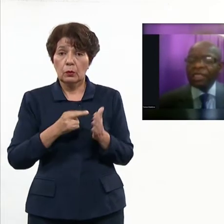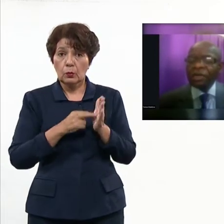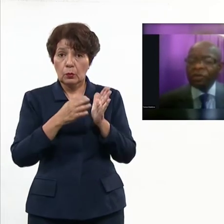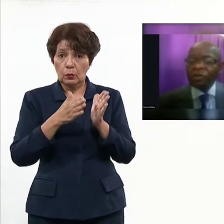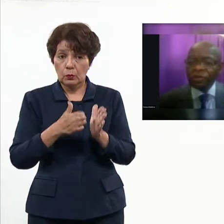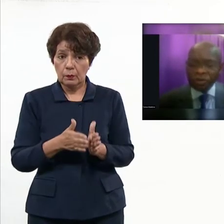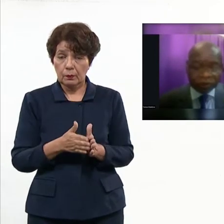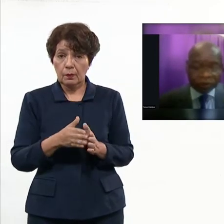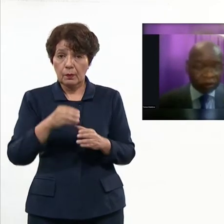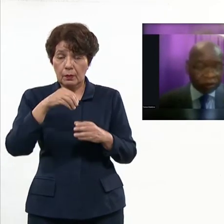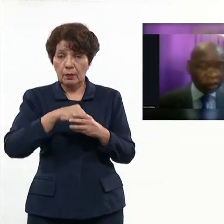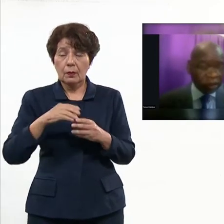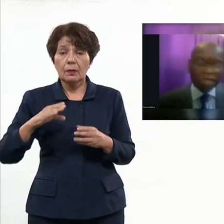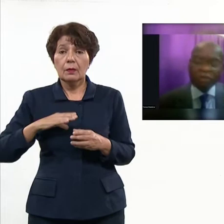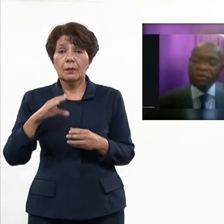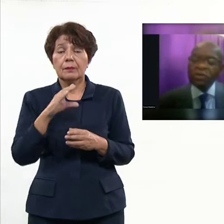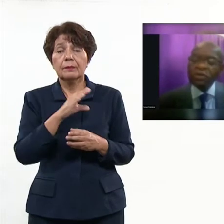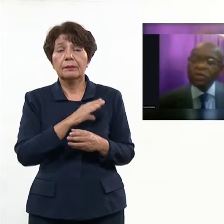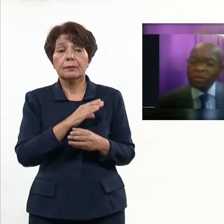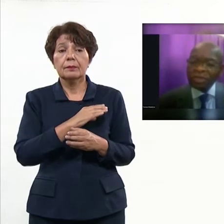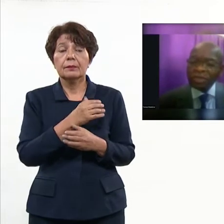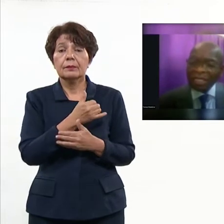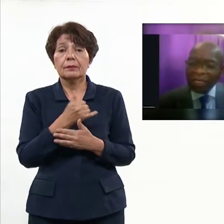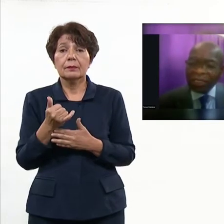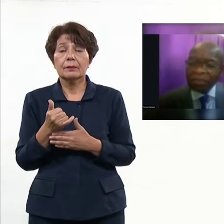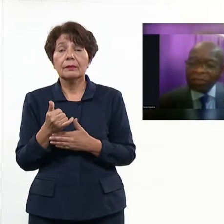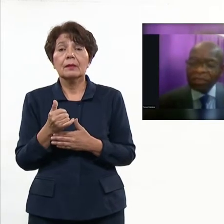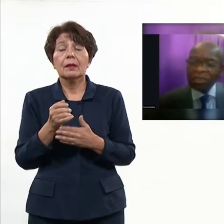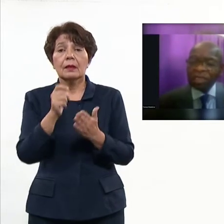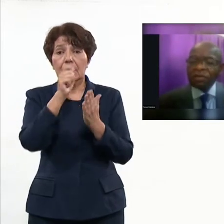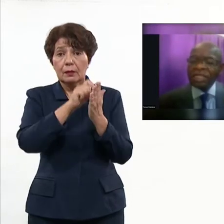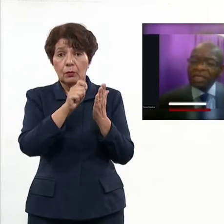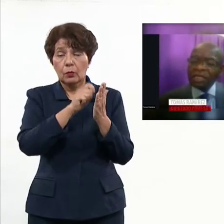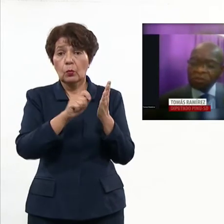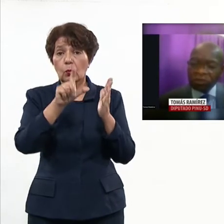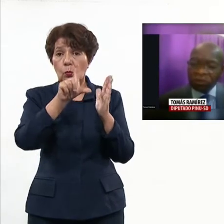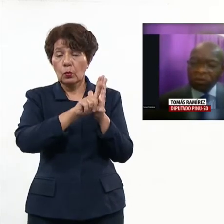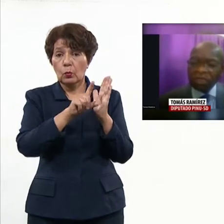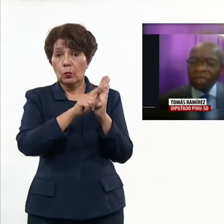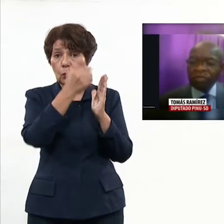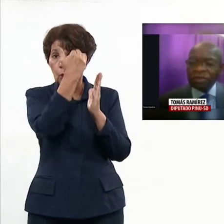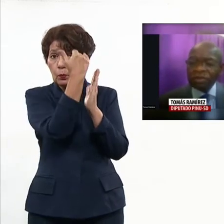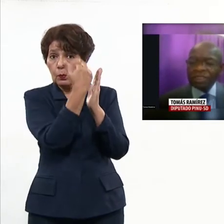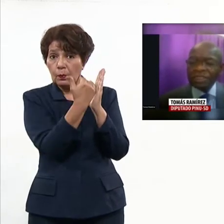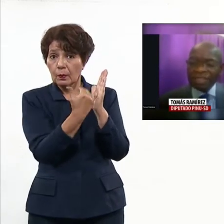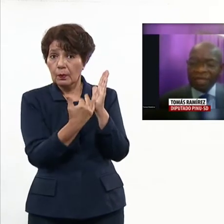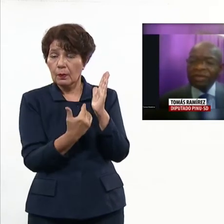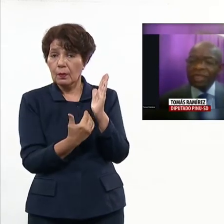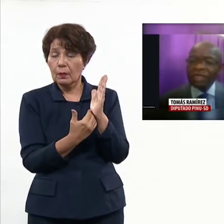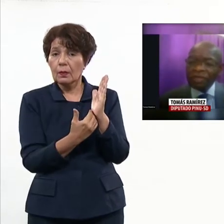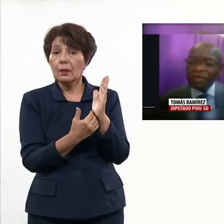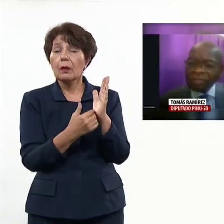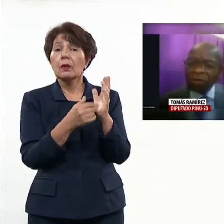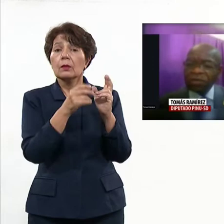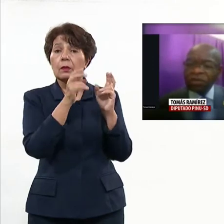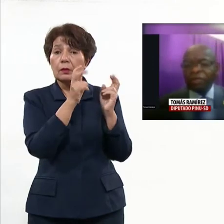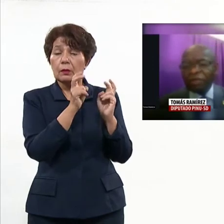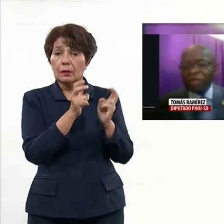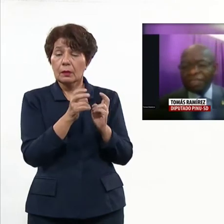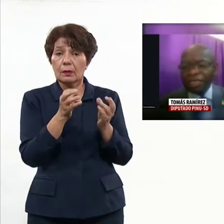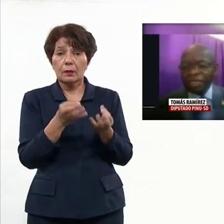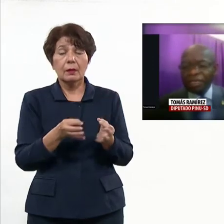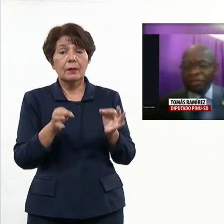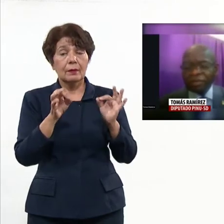cada uno de nosotros de construir una ley que contenga todos los elementos necesarios que no están